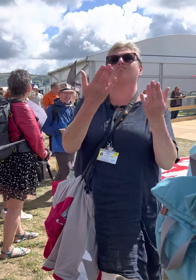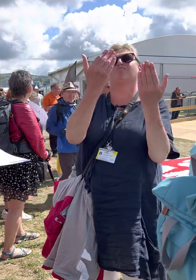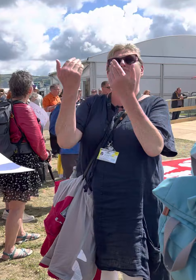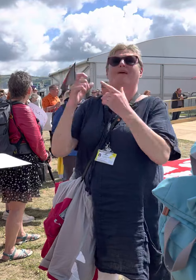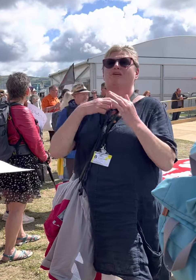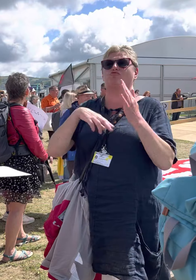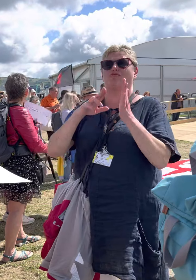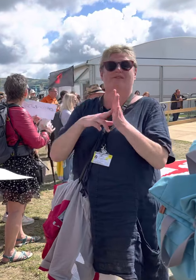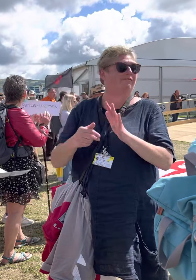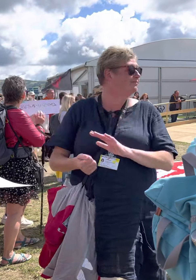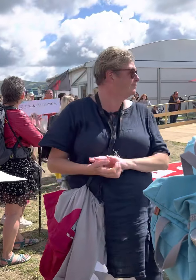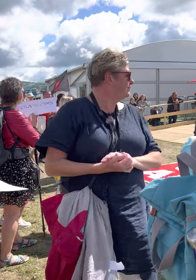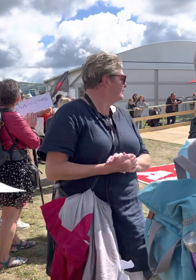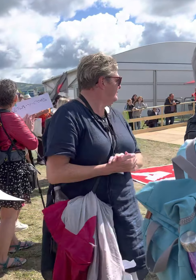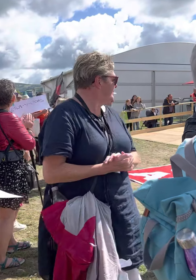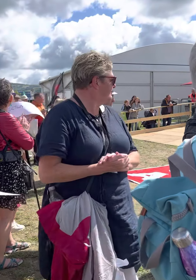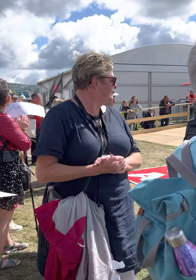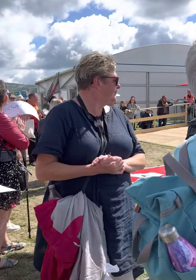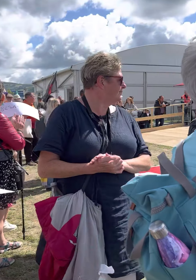Catrin.